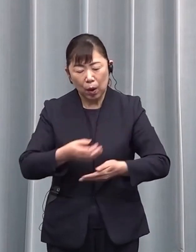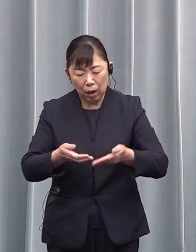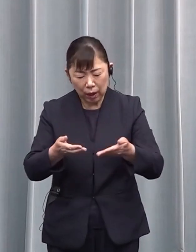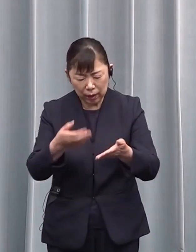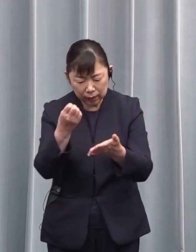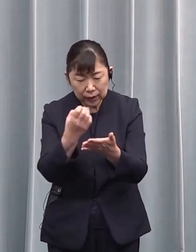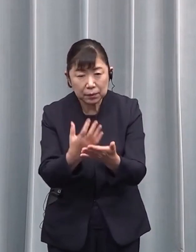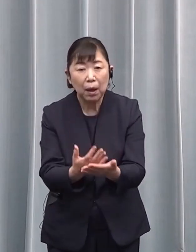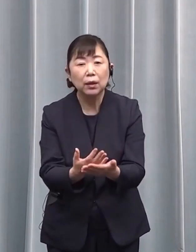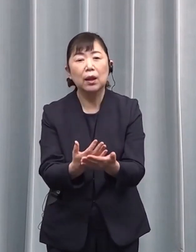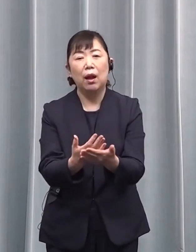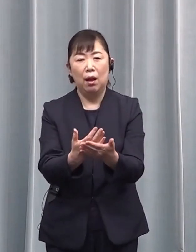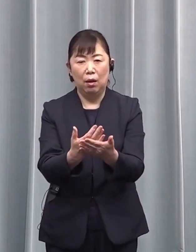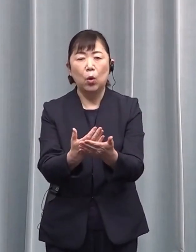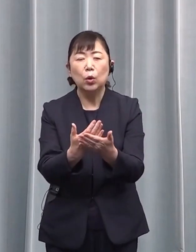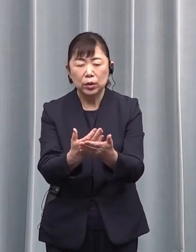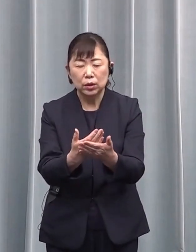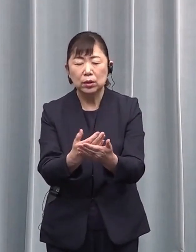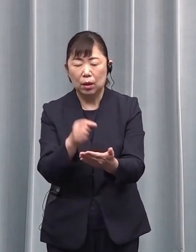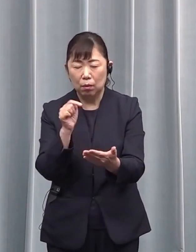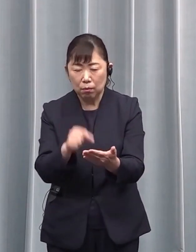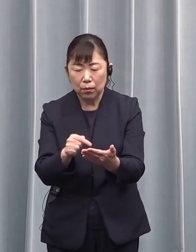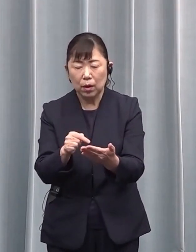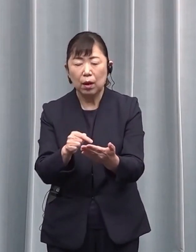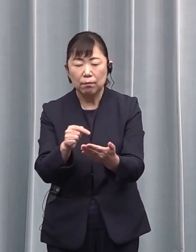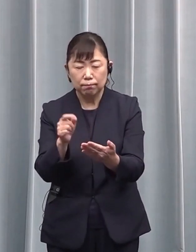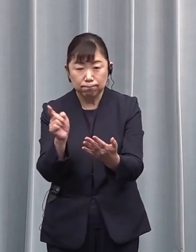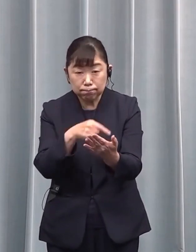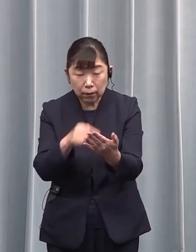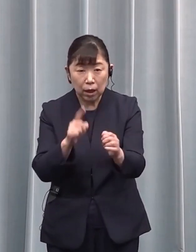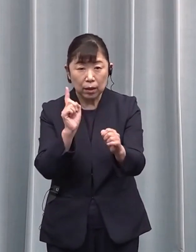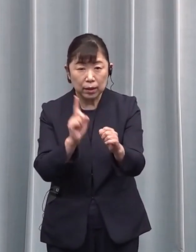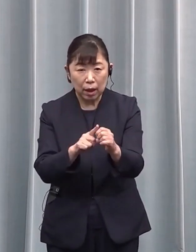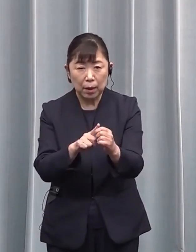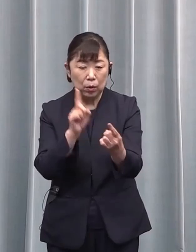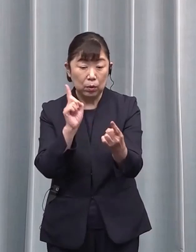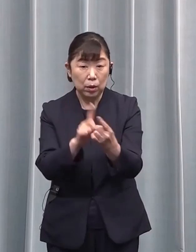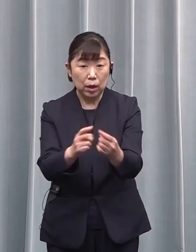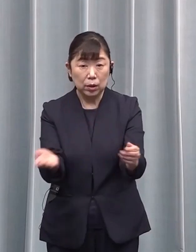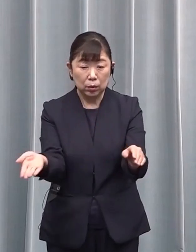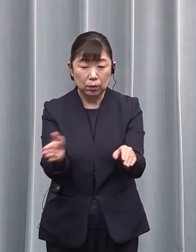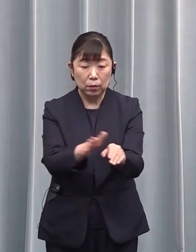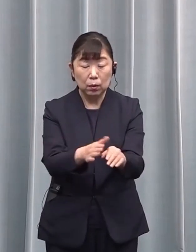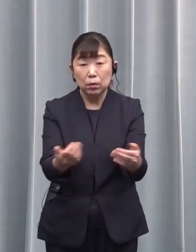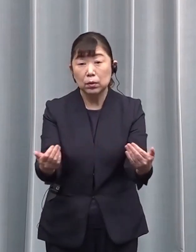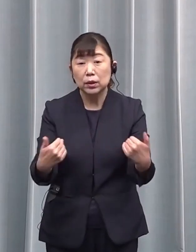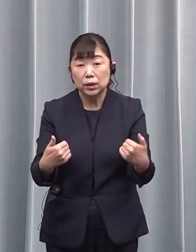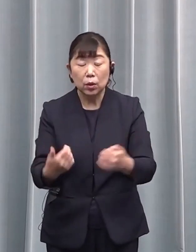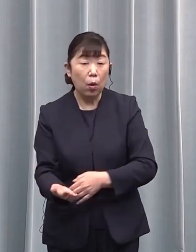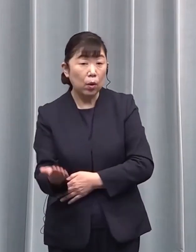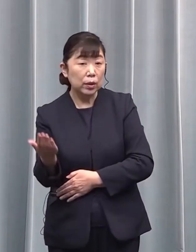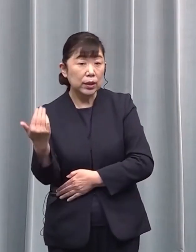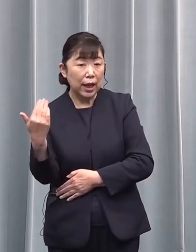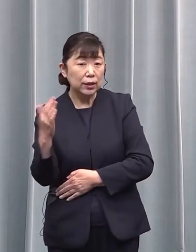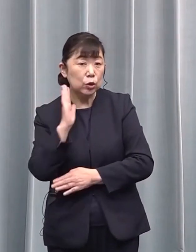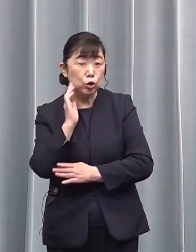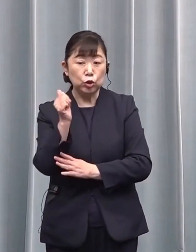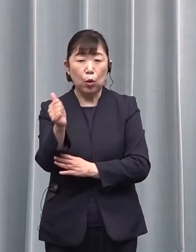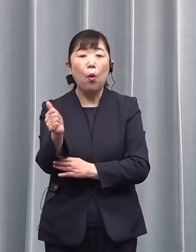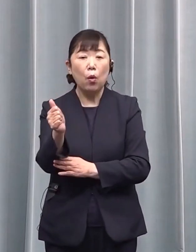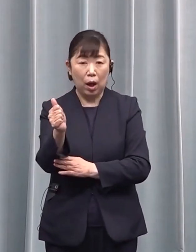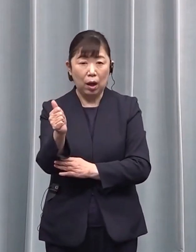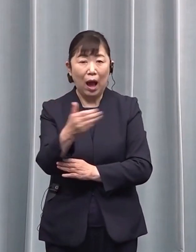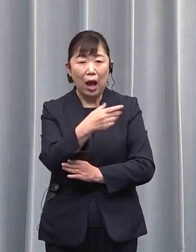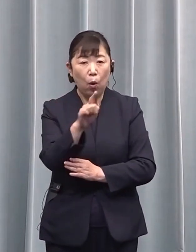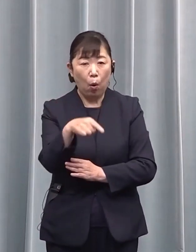て、早急に対策を講じる必要があると考えています。このため先日、総理から河野大